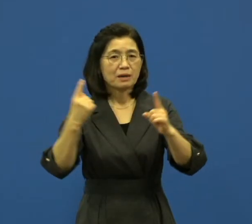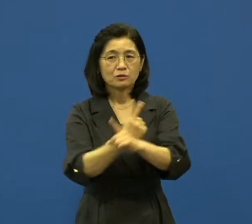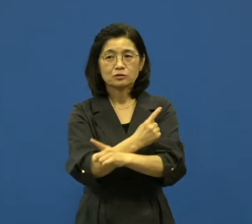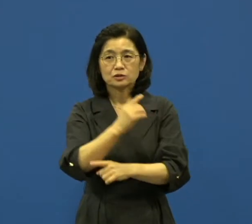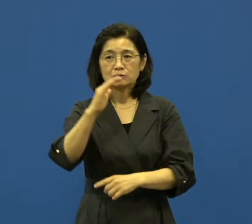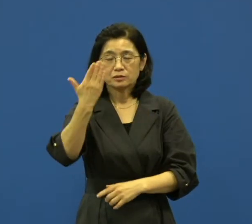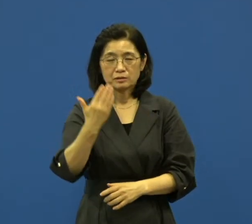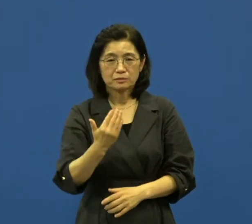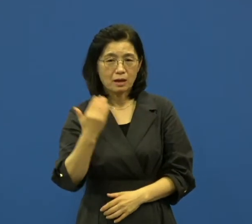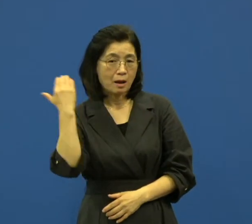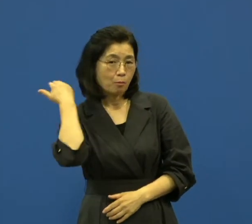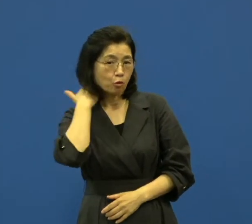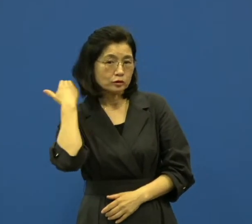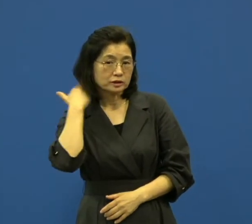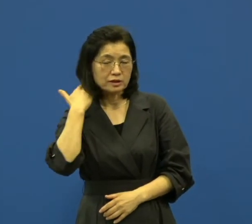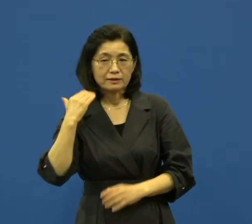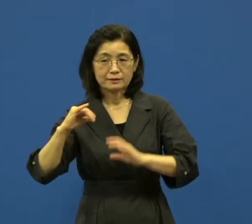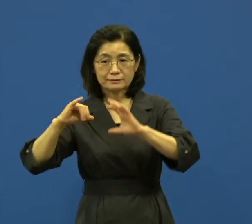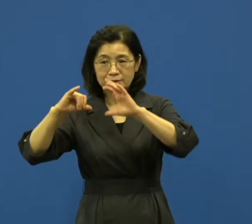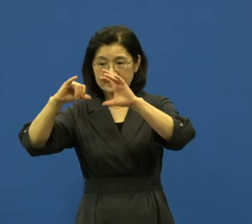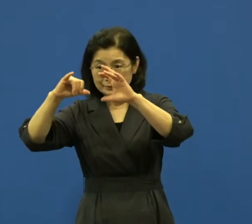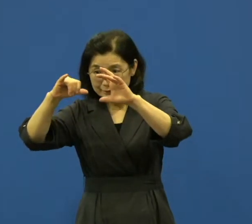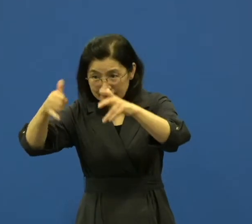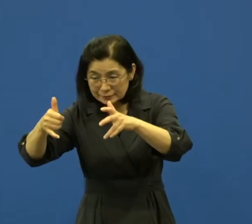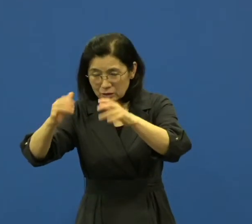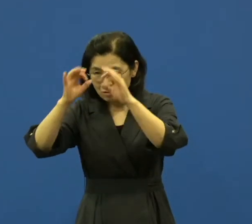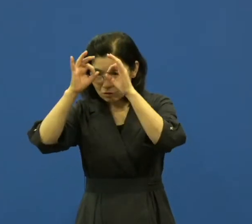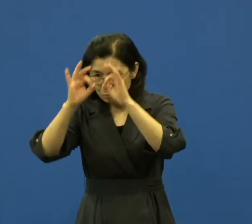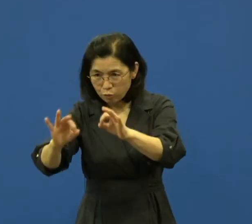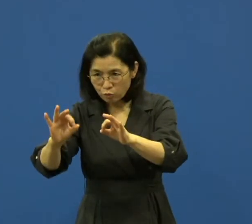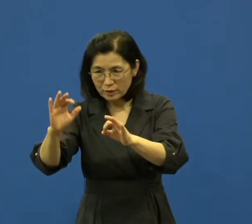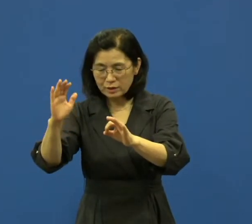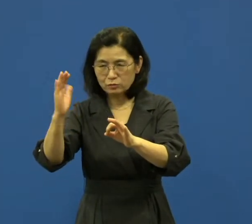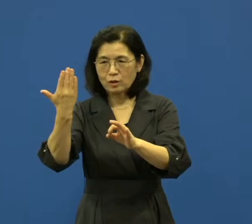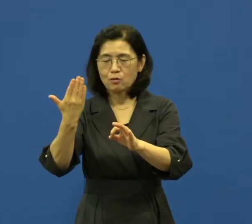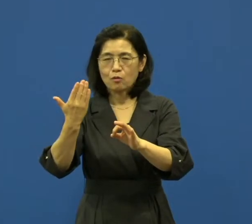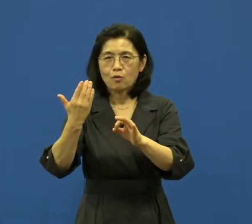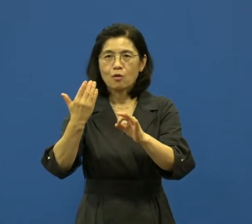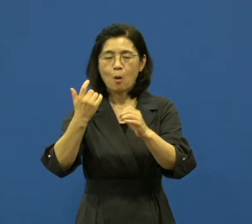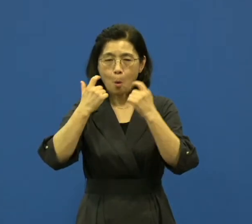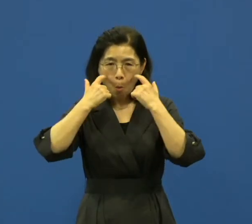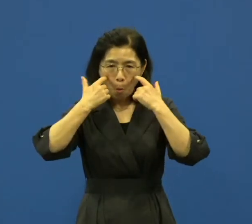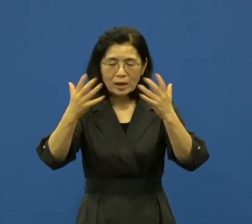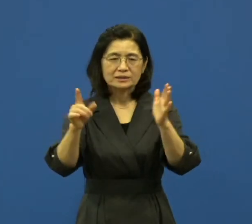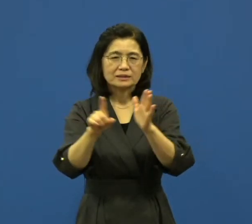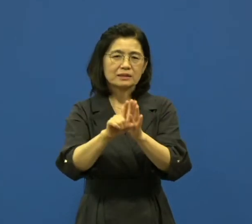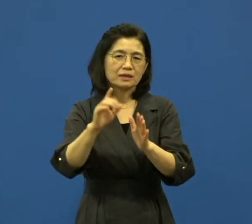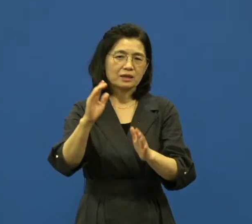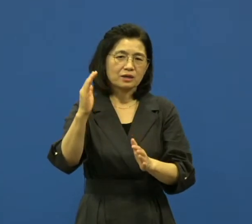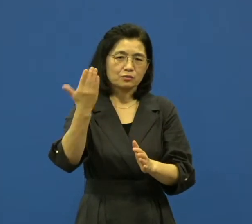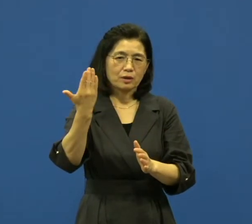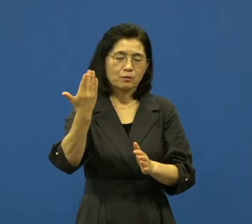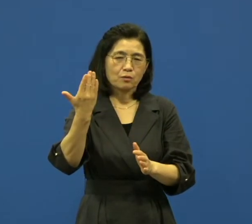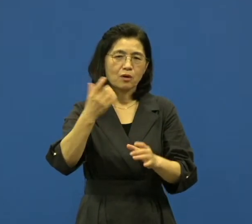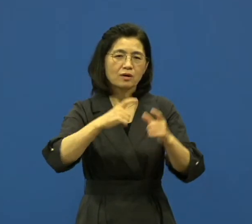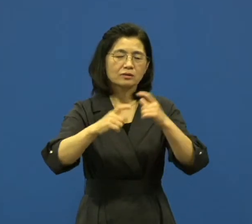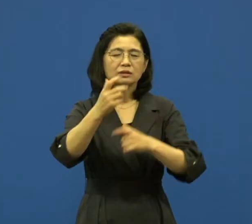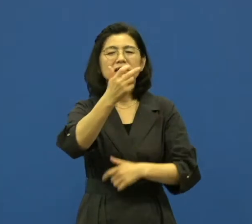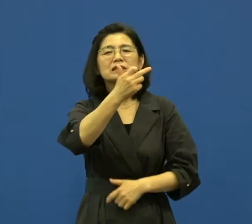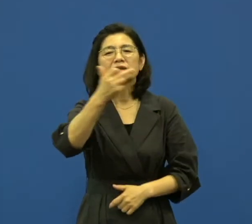보이지 않는 세계를 보이는 것보다 더 확실하고 분명하고 크다는 것을 믿기